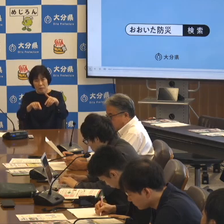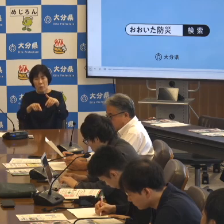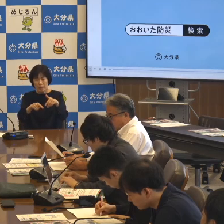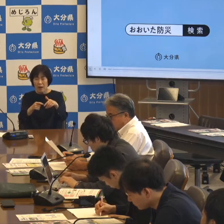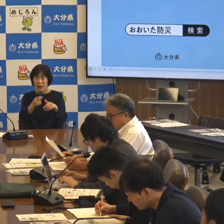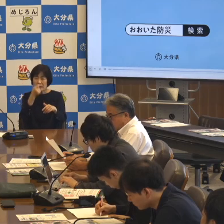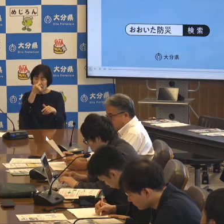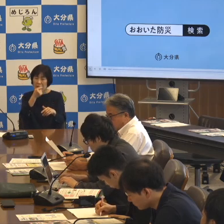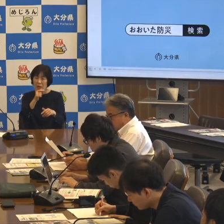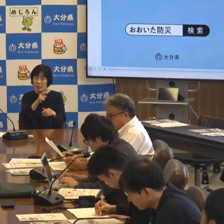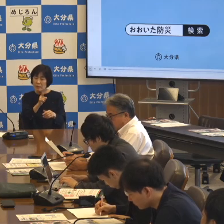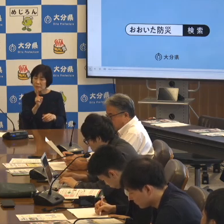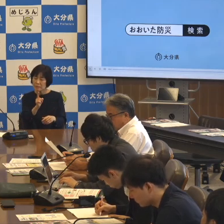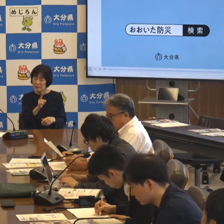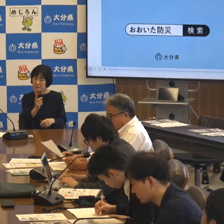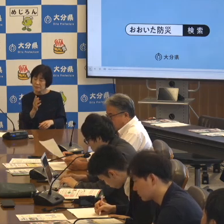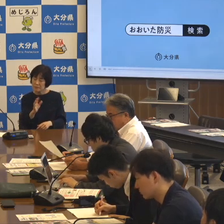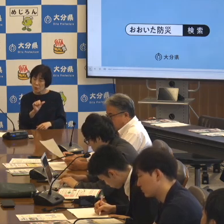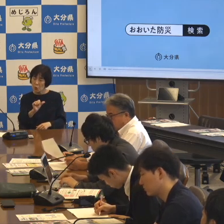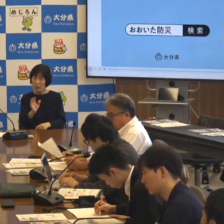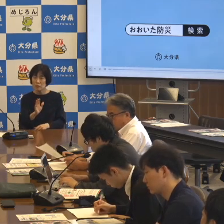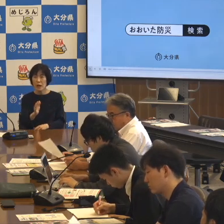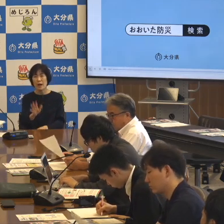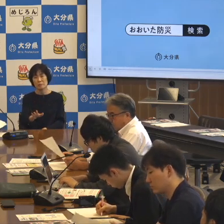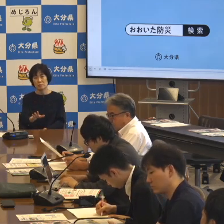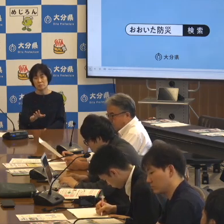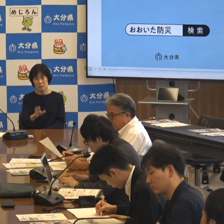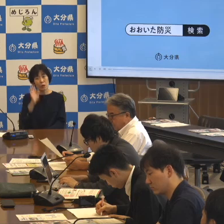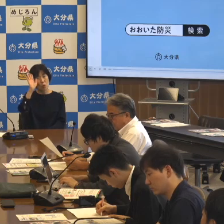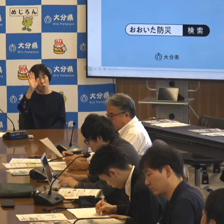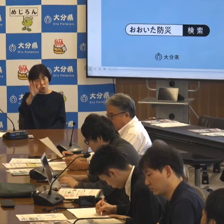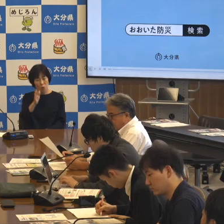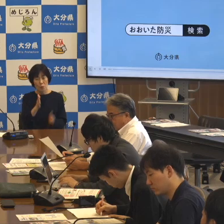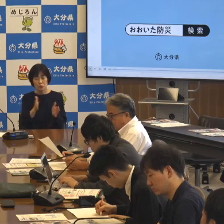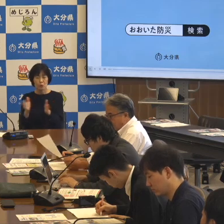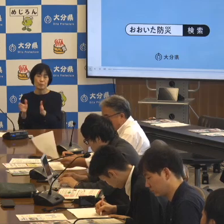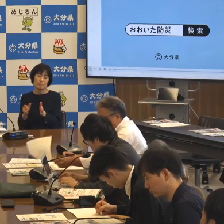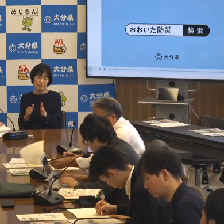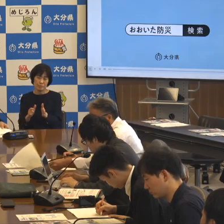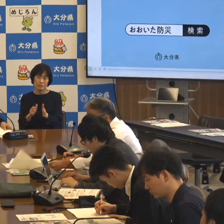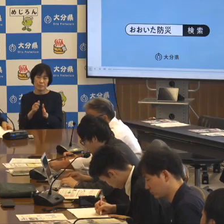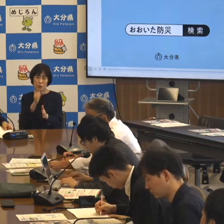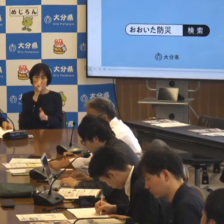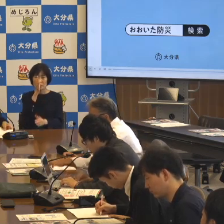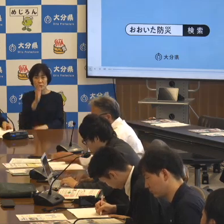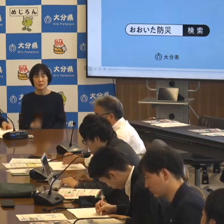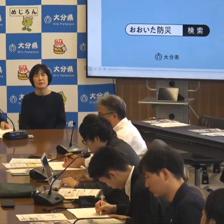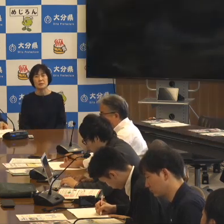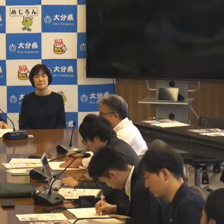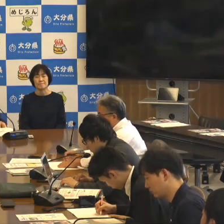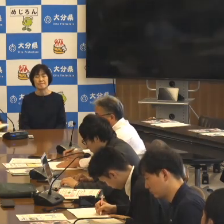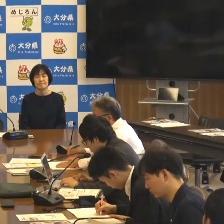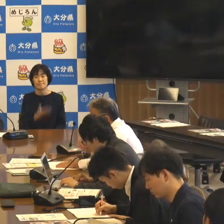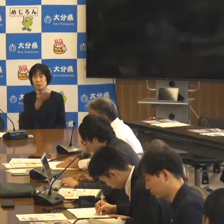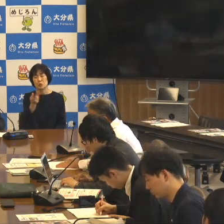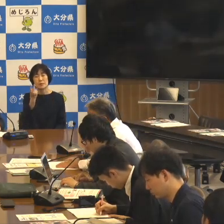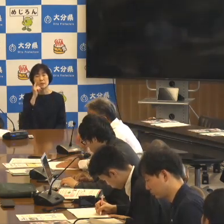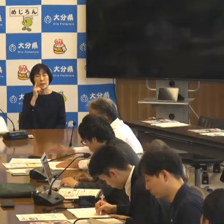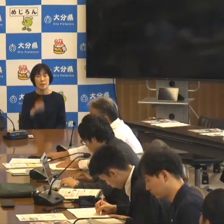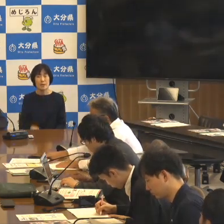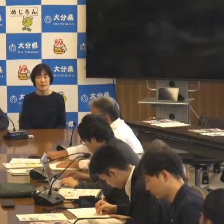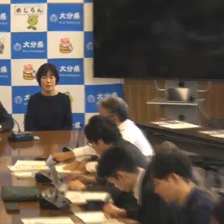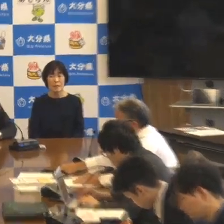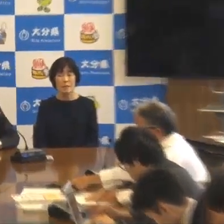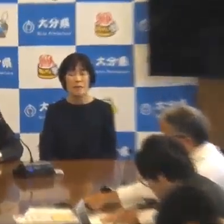引き続き備えをよろしくお願いしたいと思います。はい、2点目でありますが、新たな